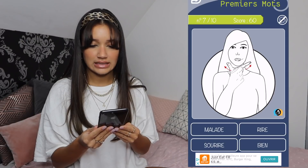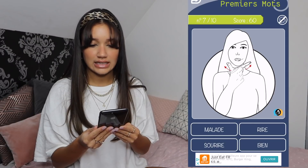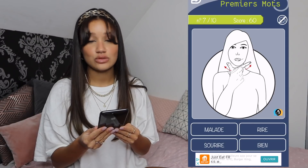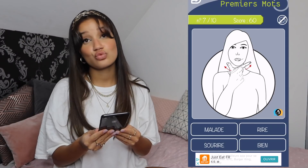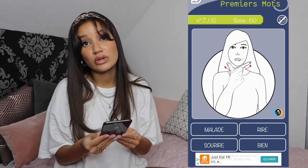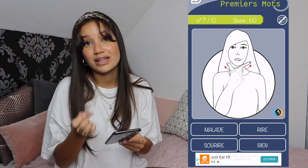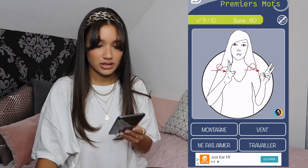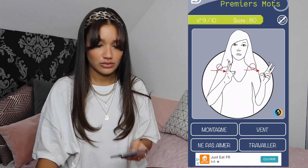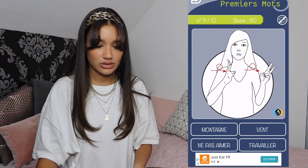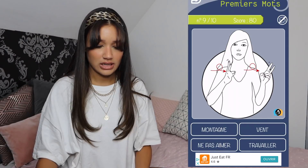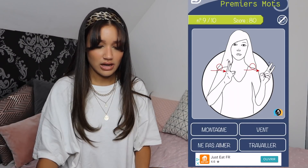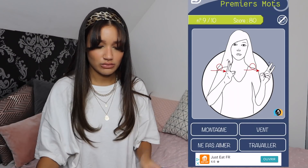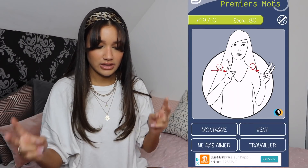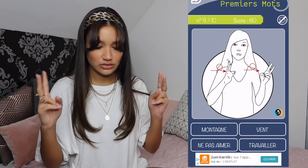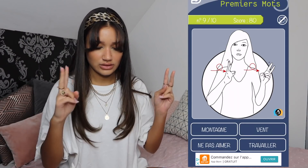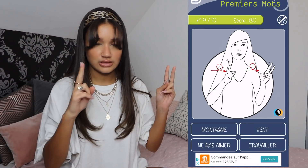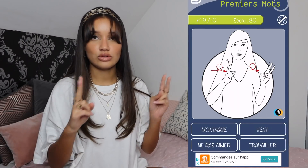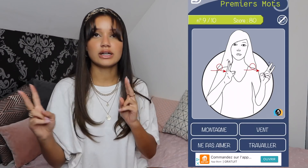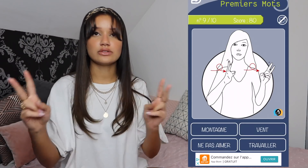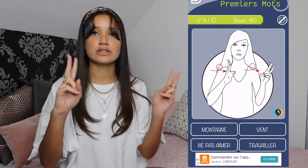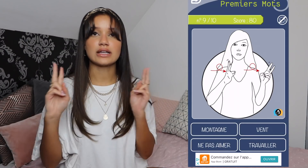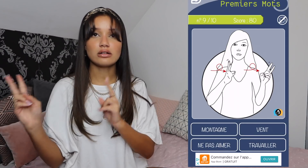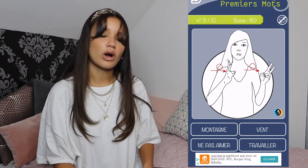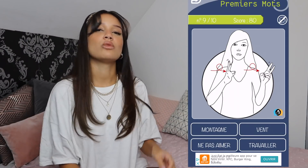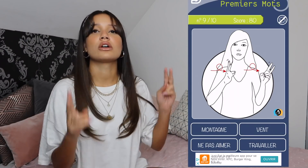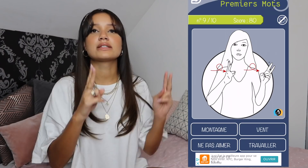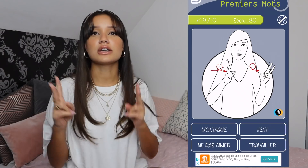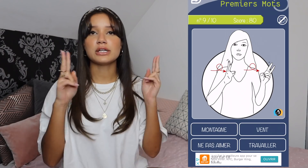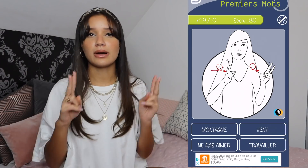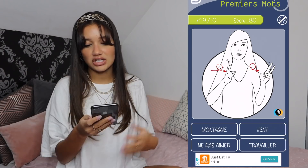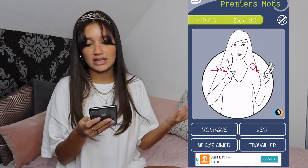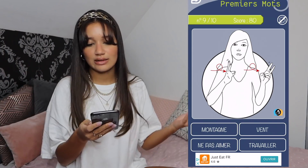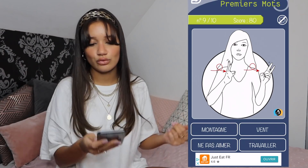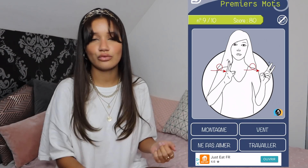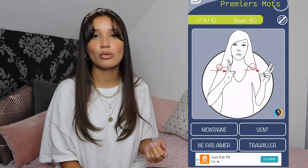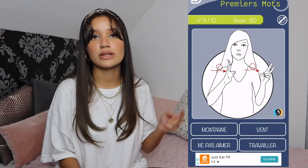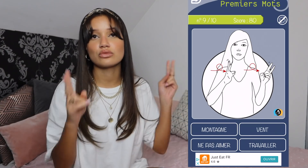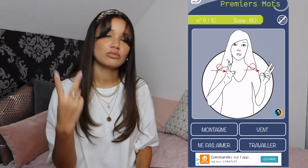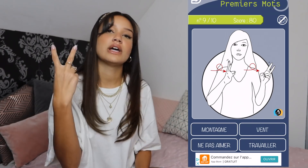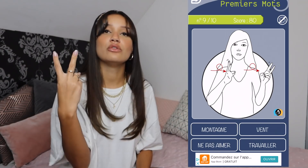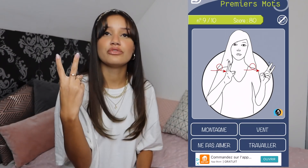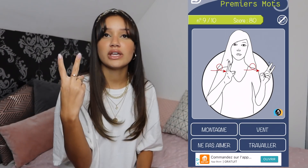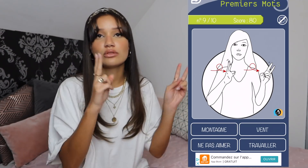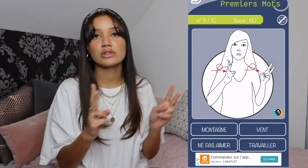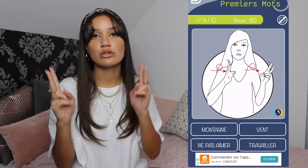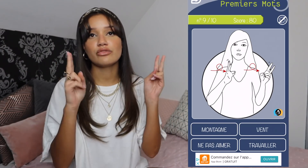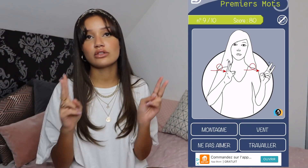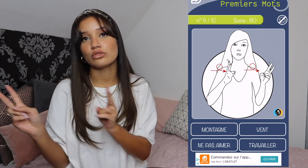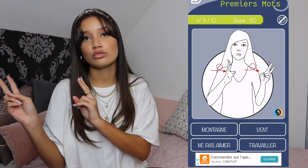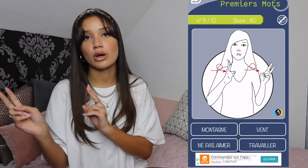c'est sourire. Et donc là, on a ce signe là qui fait ça. Ou alors ça, je sais pas. Je dirais que c'est le vent parce qu'on a le V et on a le fait que un